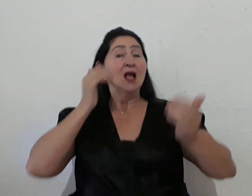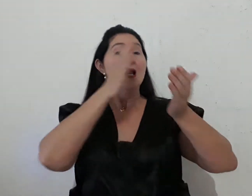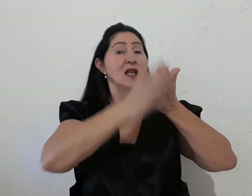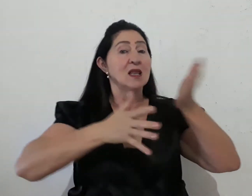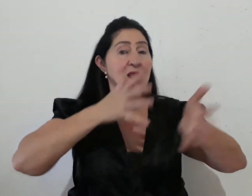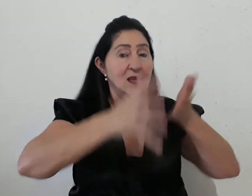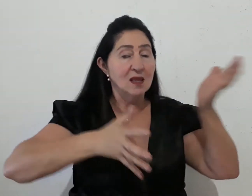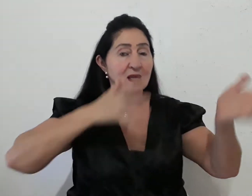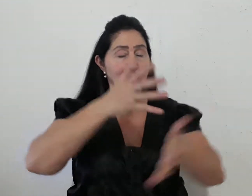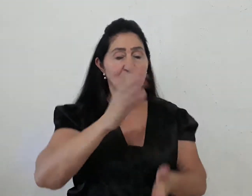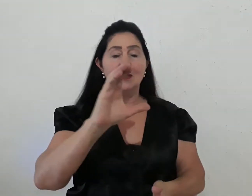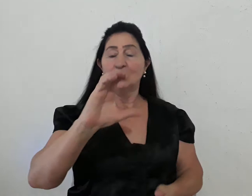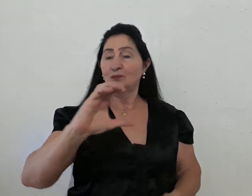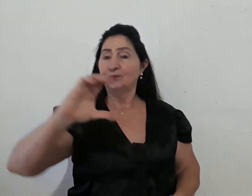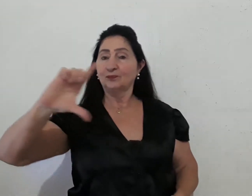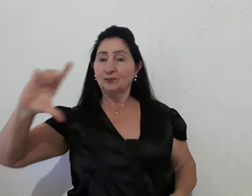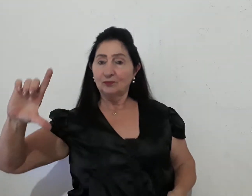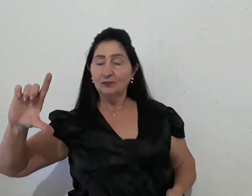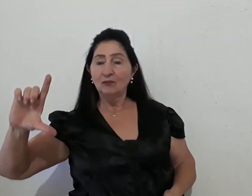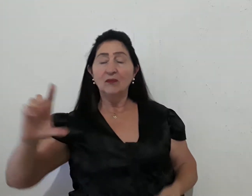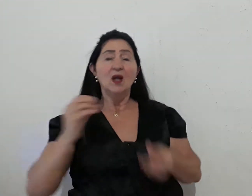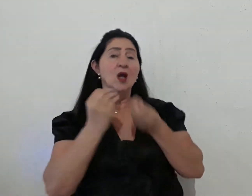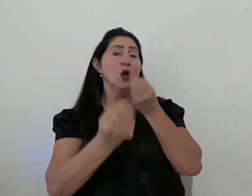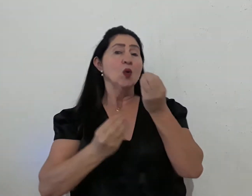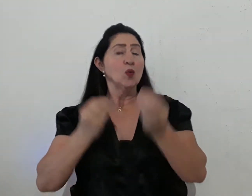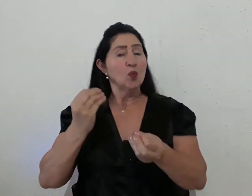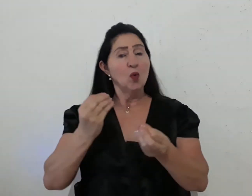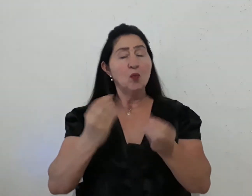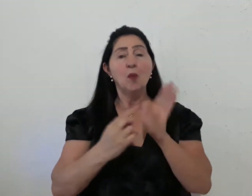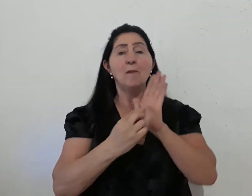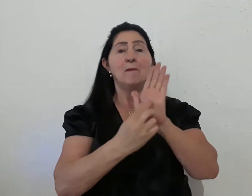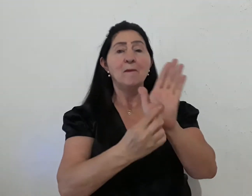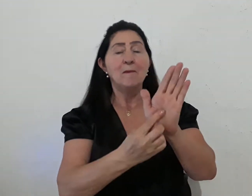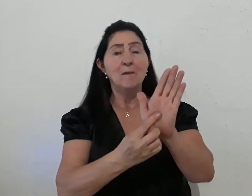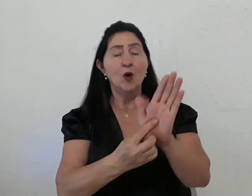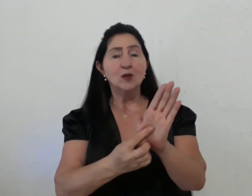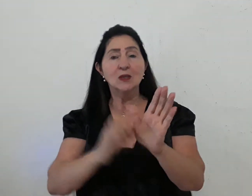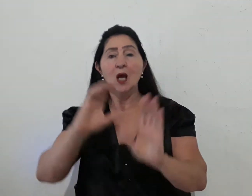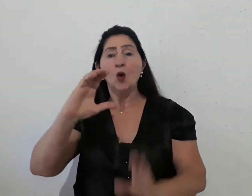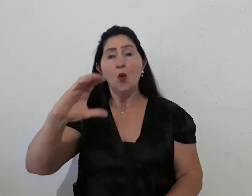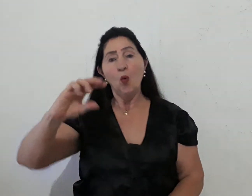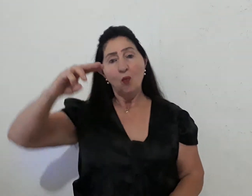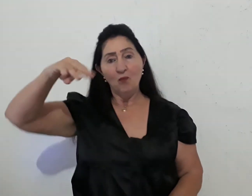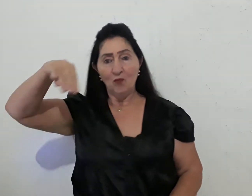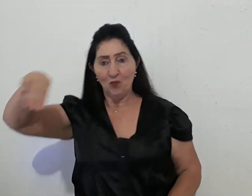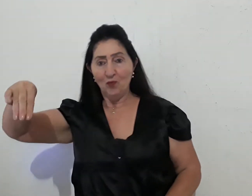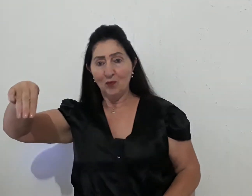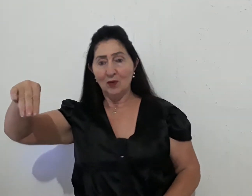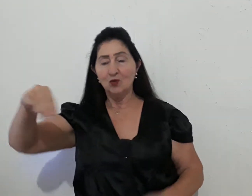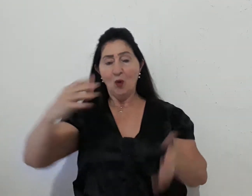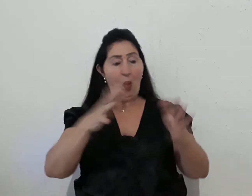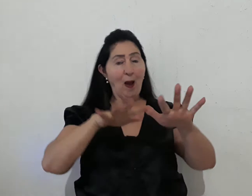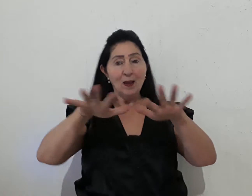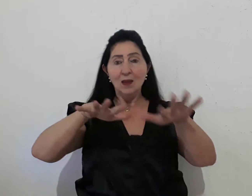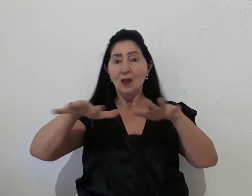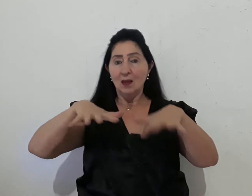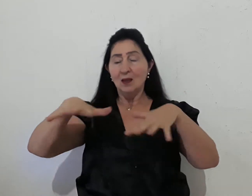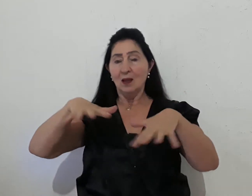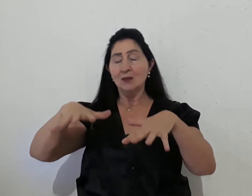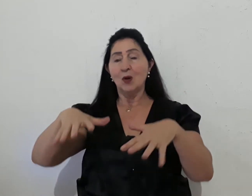os classificadores são formas representadas por configurações de mão que, relacionadas à coisa, pessoa